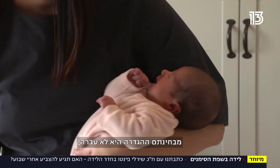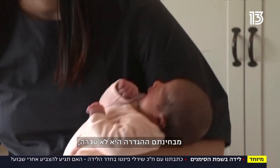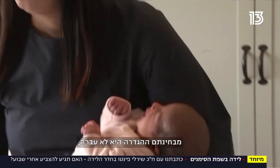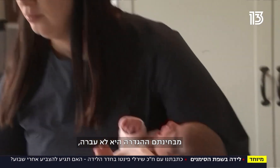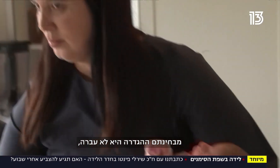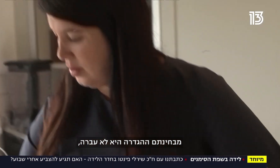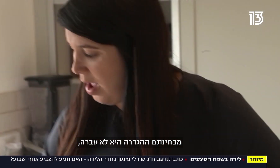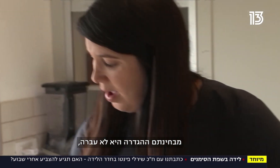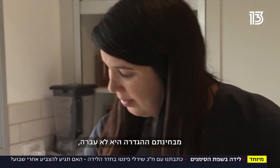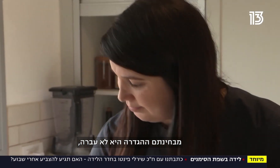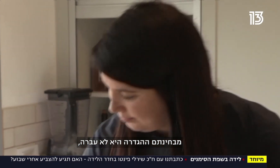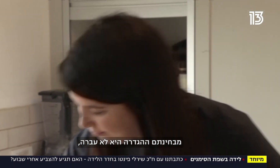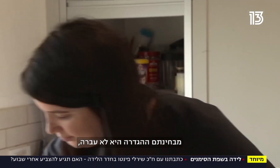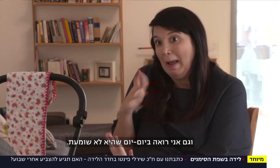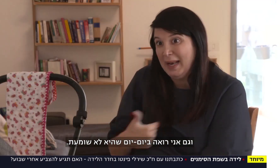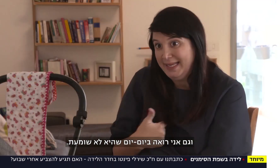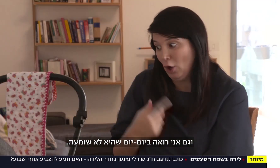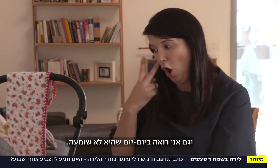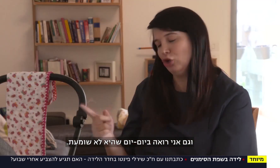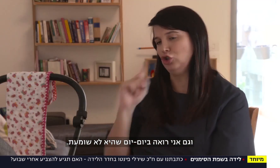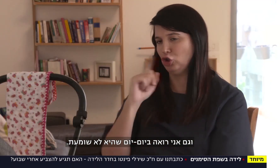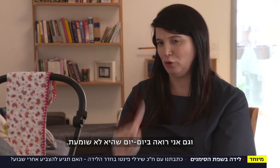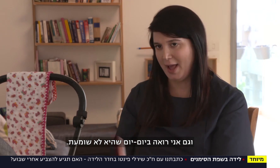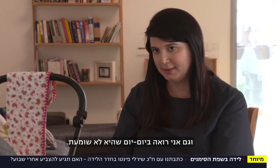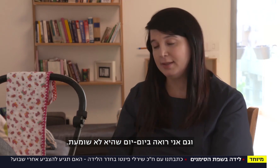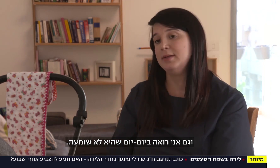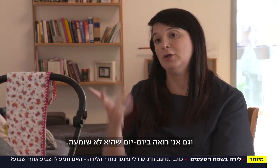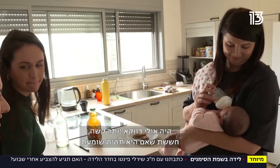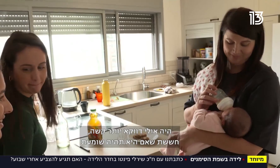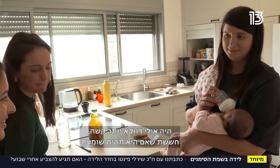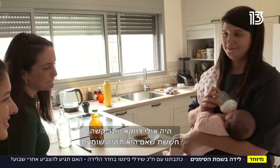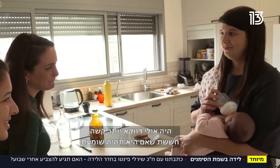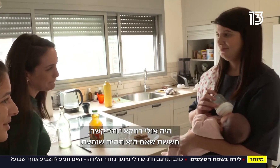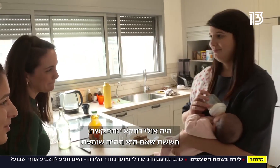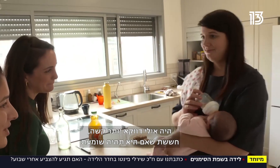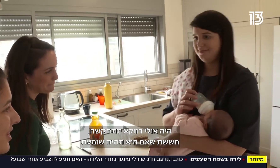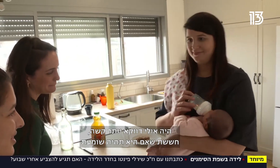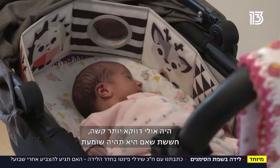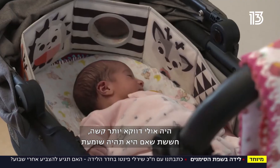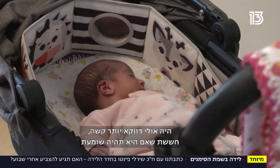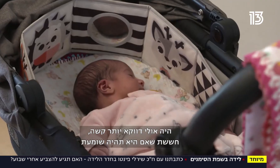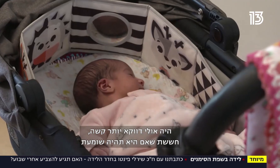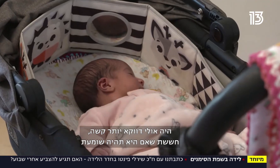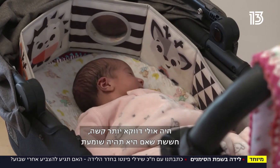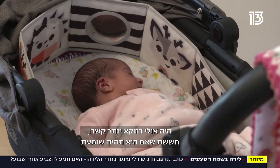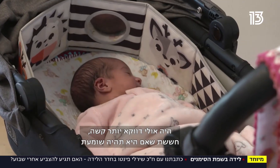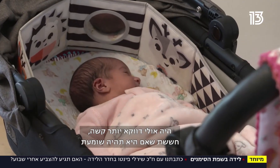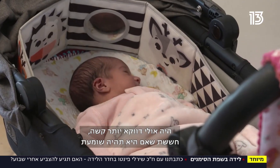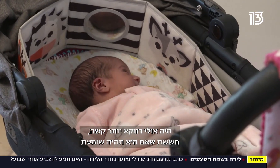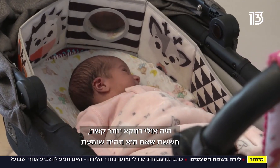מבחינתם ההגדרה היא לא עברה, וגם אני רואה ביום יום שהיא לא שומעת. היה אולי דווקא יותר קשה חששת שאם היא תהיה